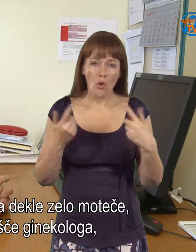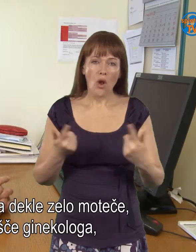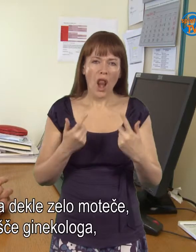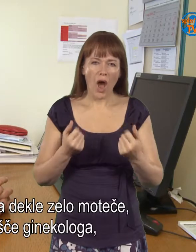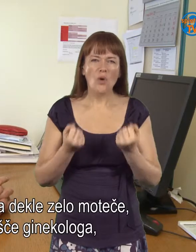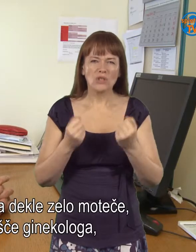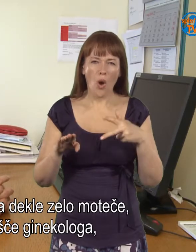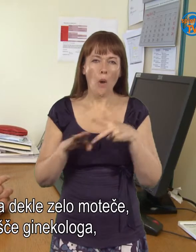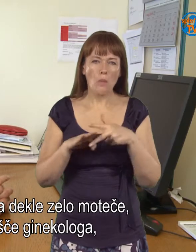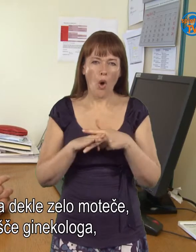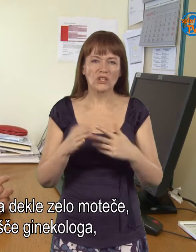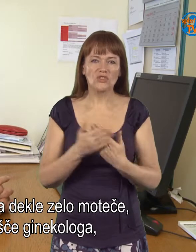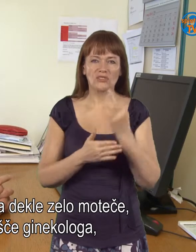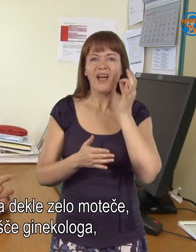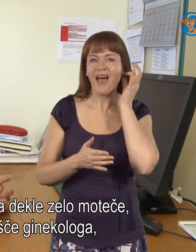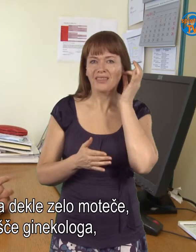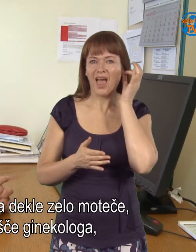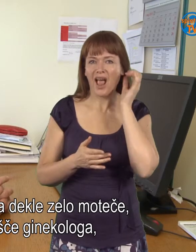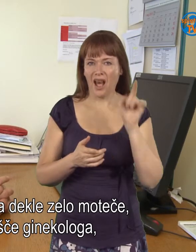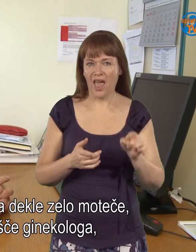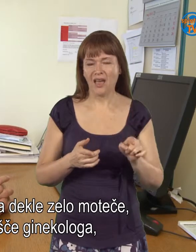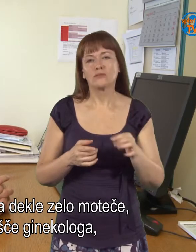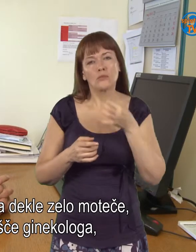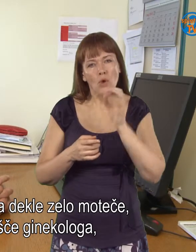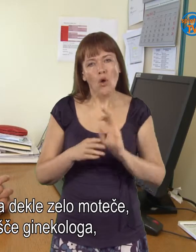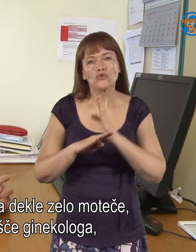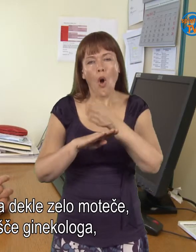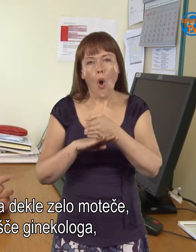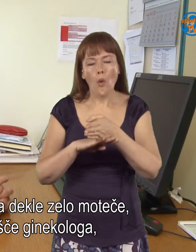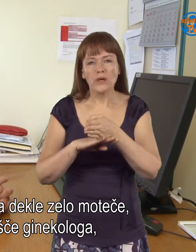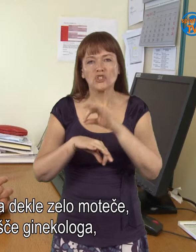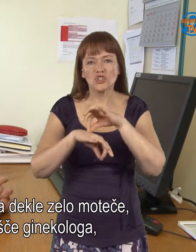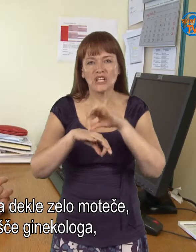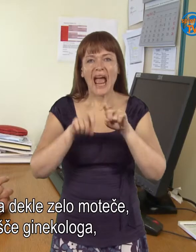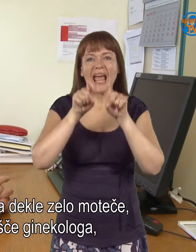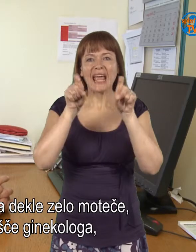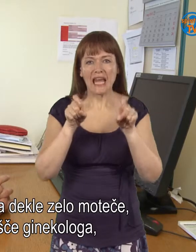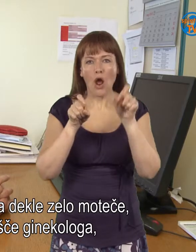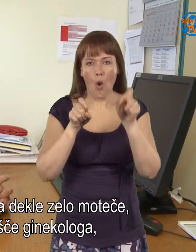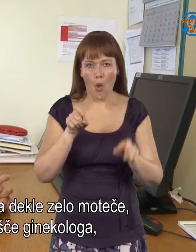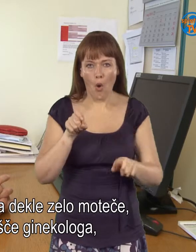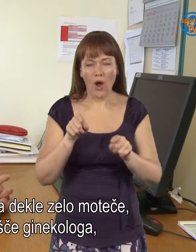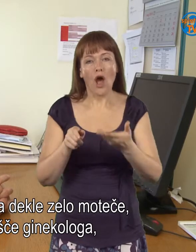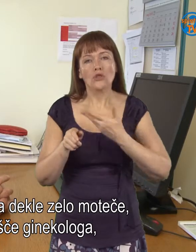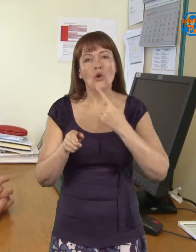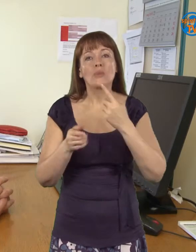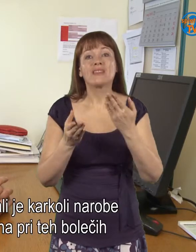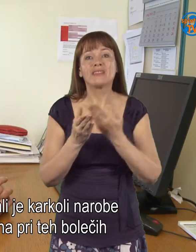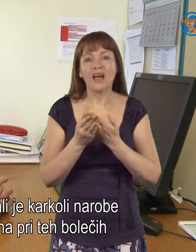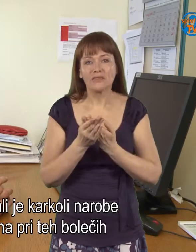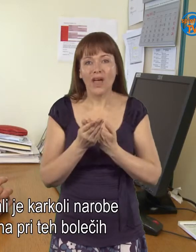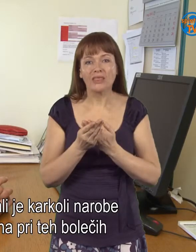je to lahko zelo moteče za dekle, takrat naj obišče ginekologa, zato da dobi